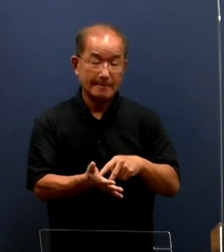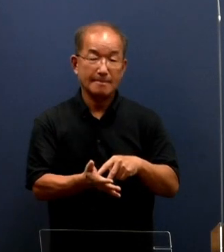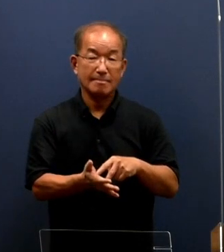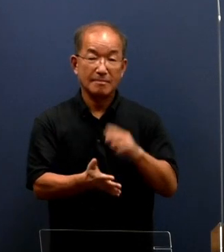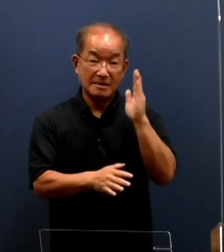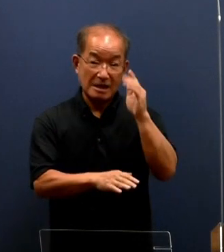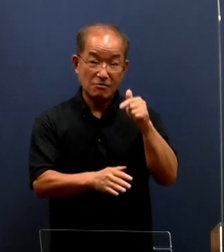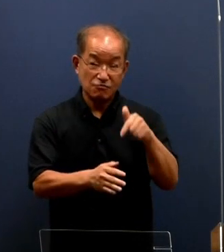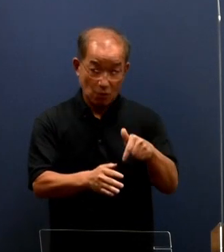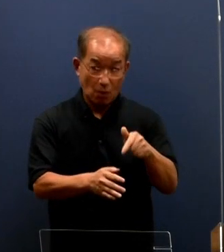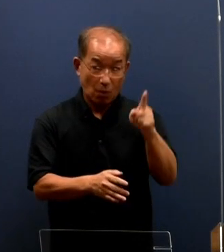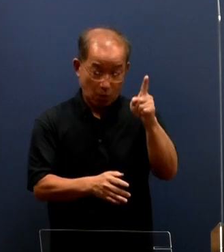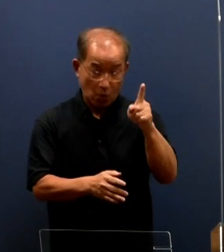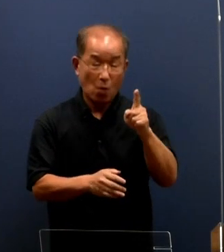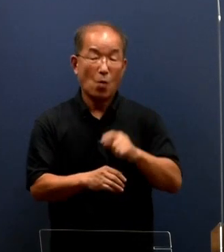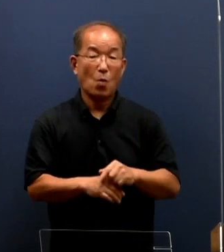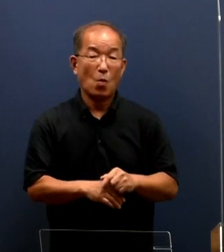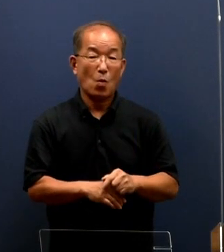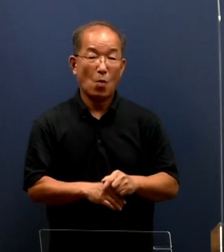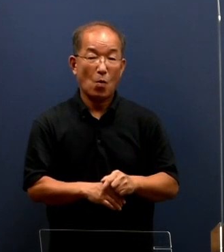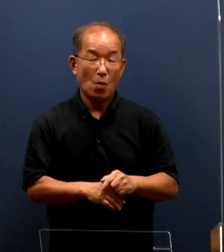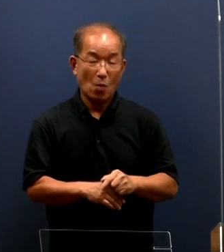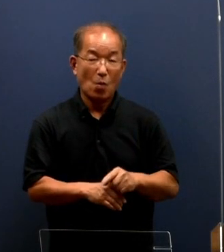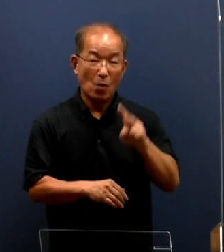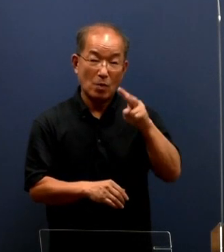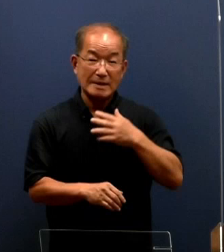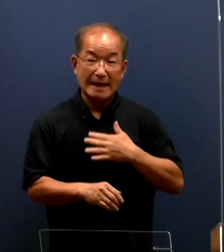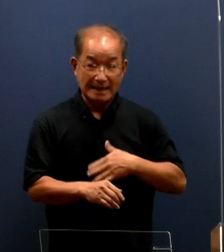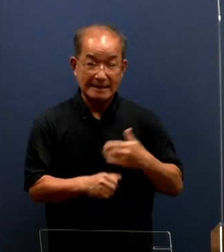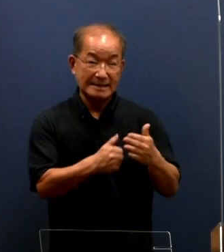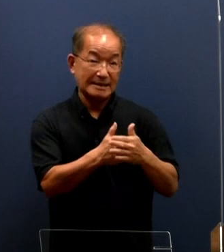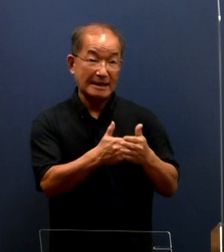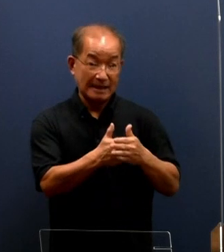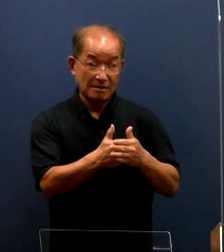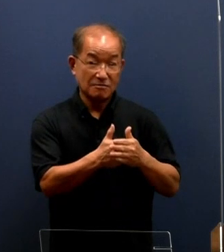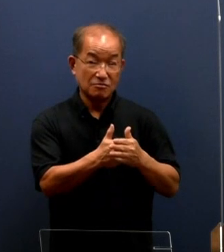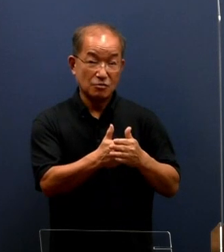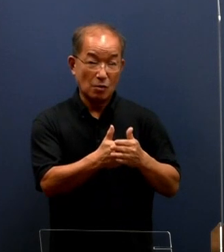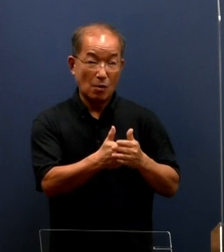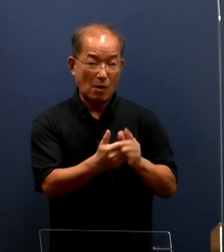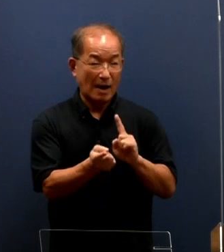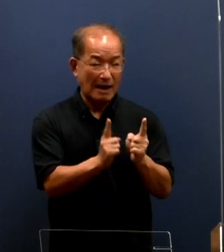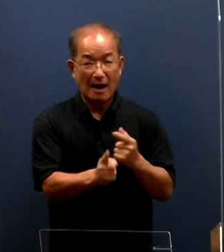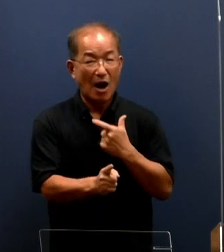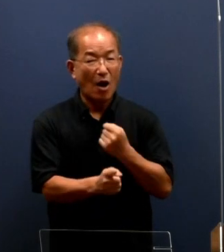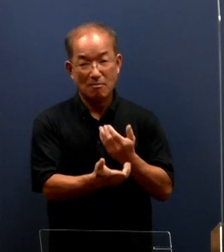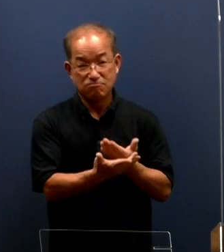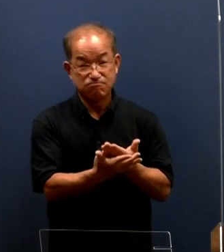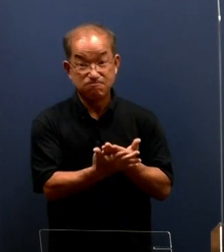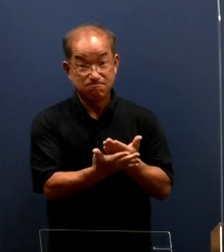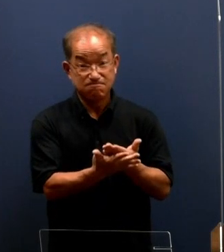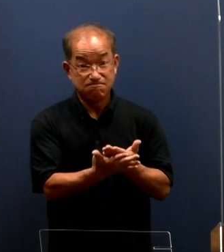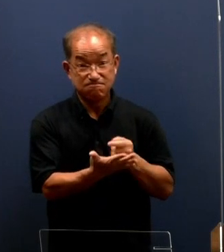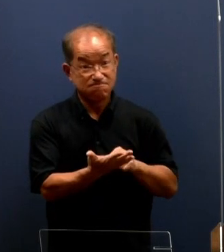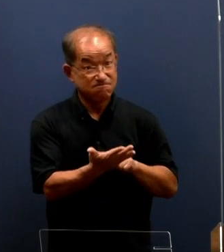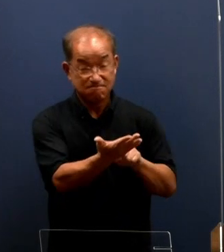府の今の認識とか対策を変えてもらわなきゃ困るというふう